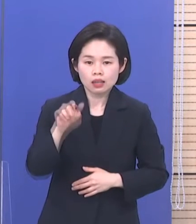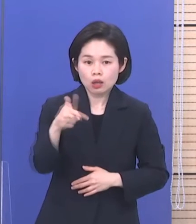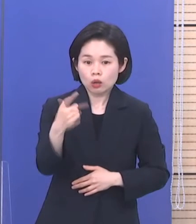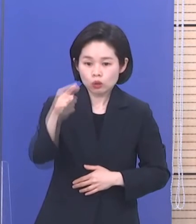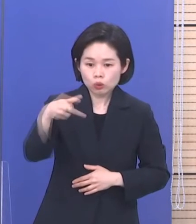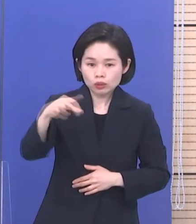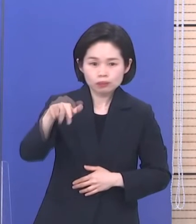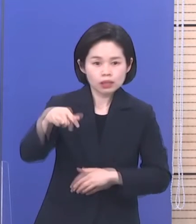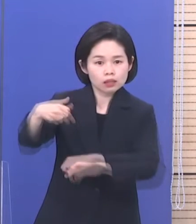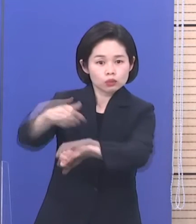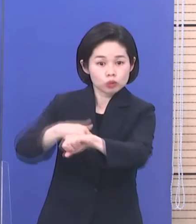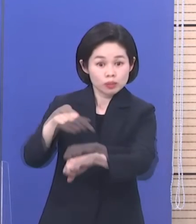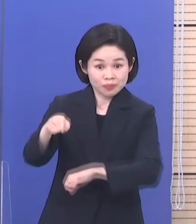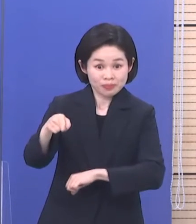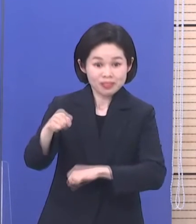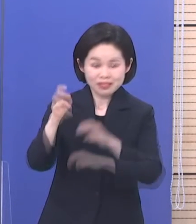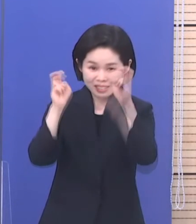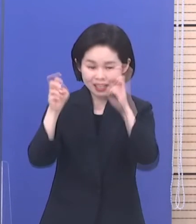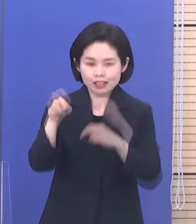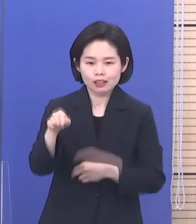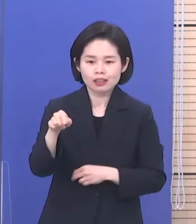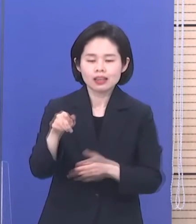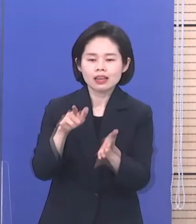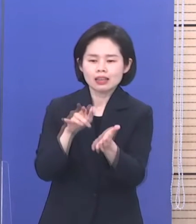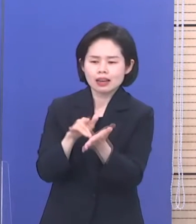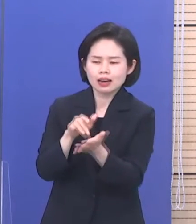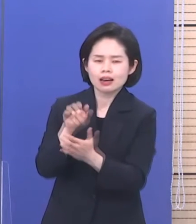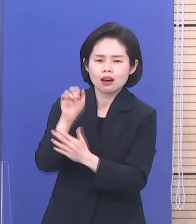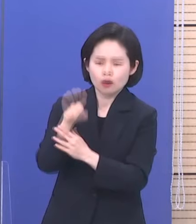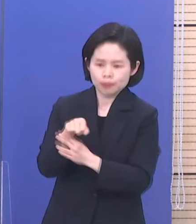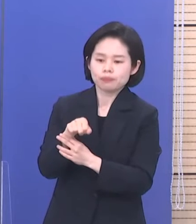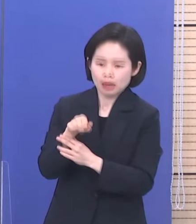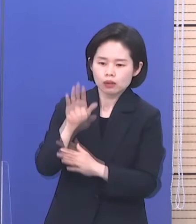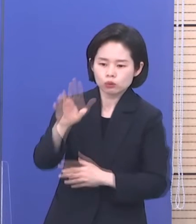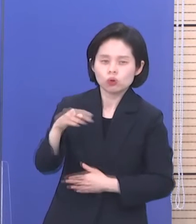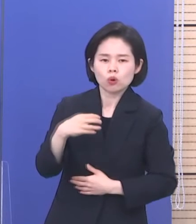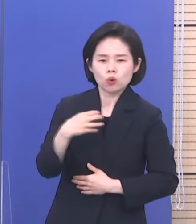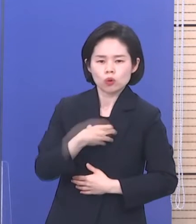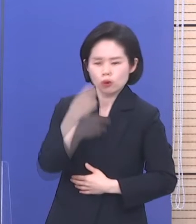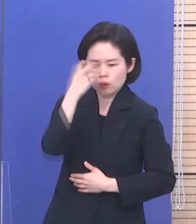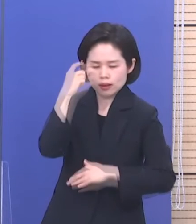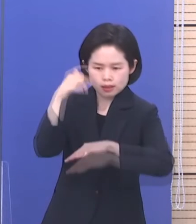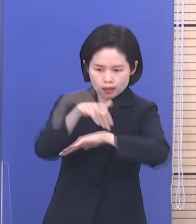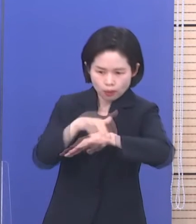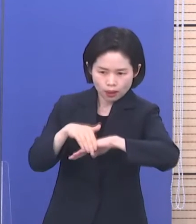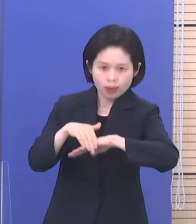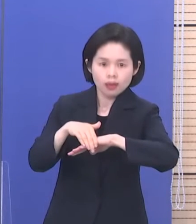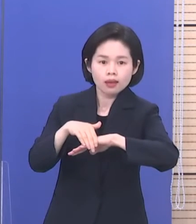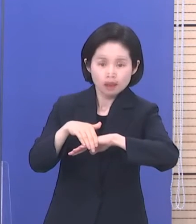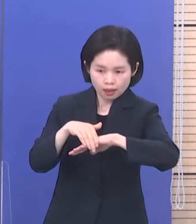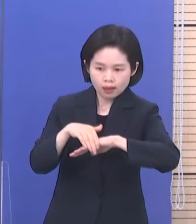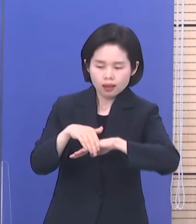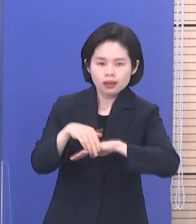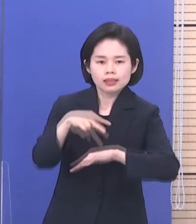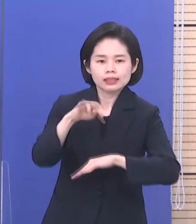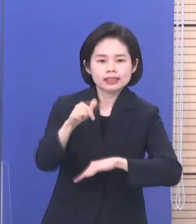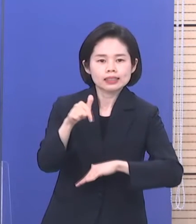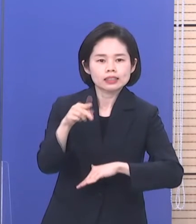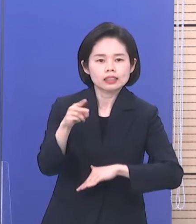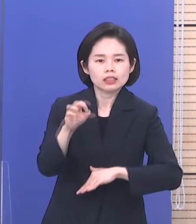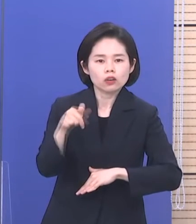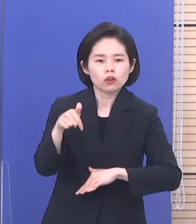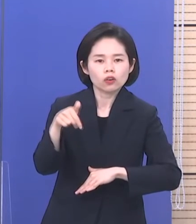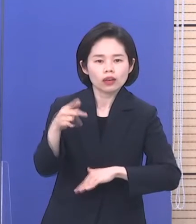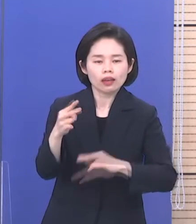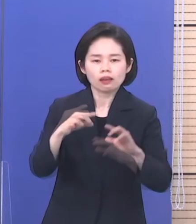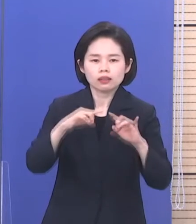권자인 녹십자사에게 허가 이후 위해성 관리 계획을 통해 신경계 안전성을 지속적으로